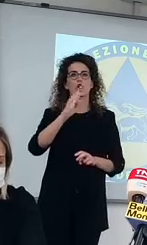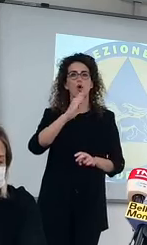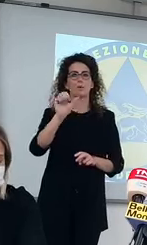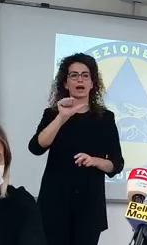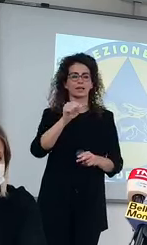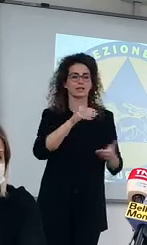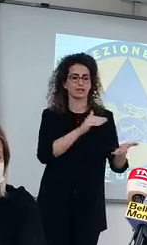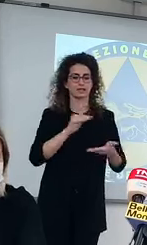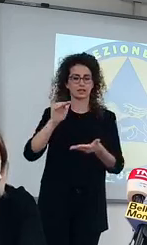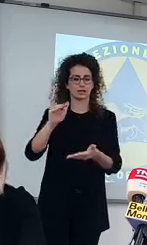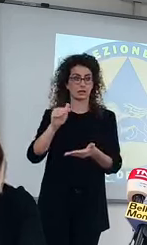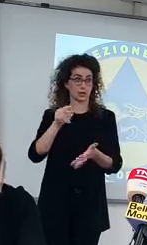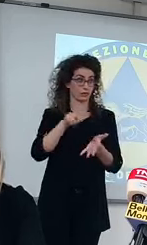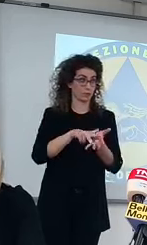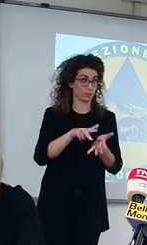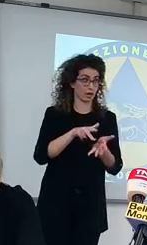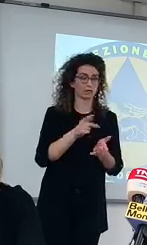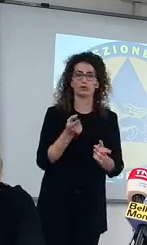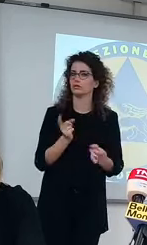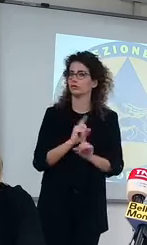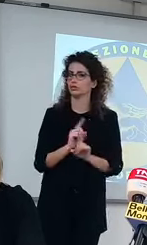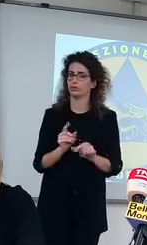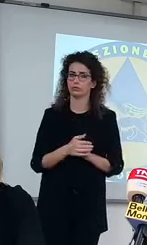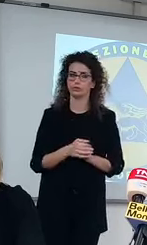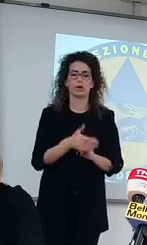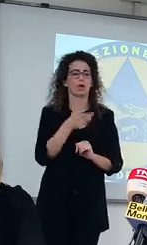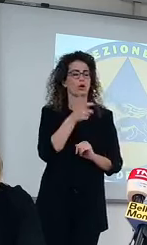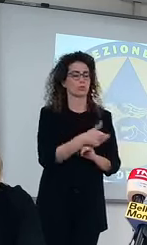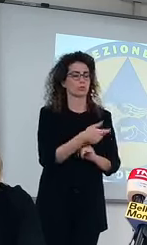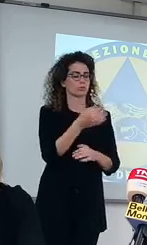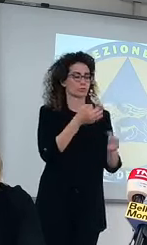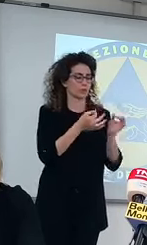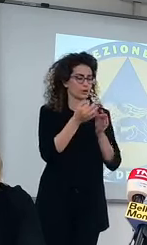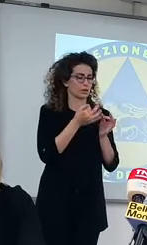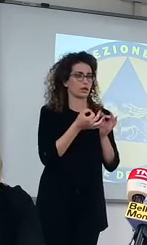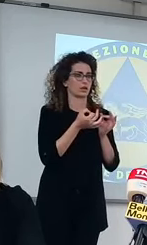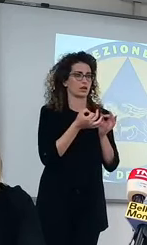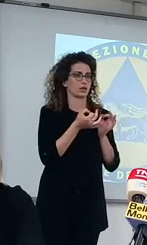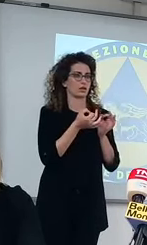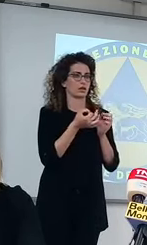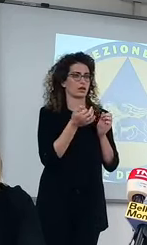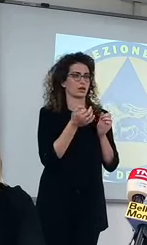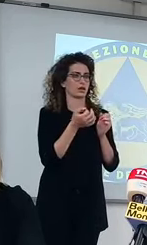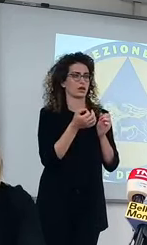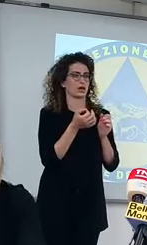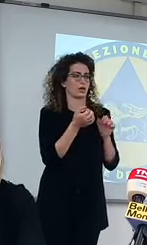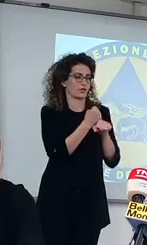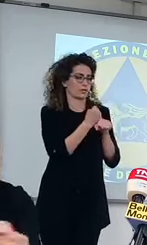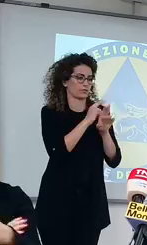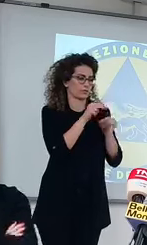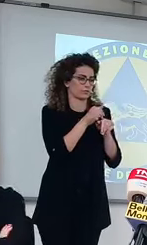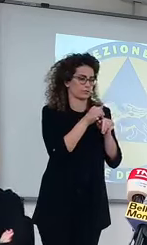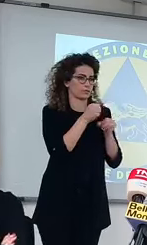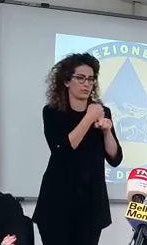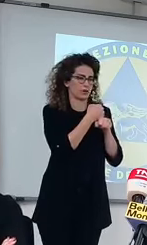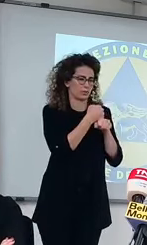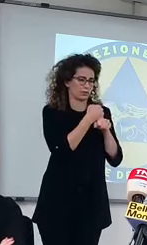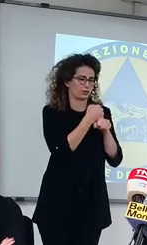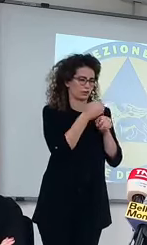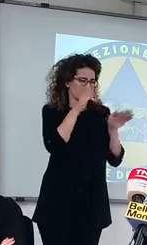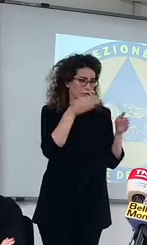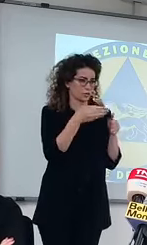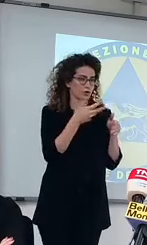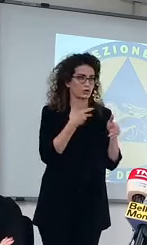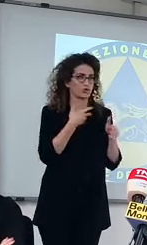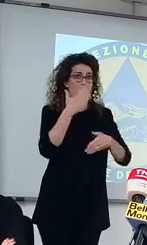No. Li tenete? Perché poi mi spiegavano giustamente coloro che si occupano, i farmacologi, che hanno una scadenza questi vaccini,